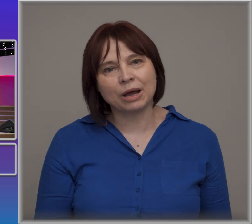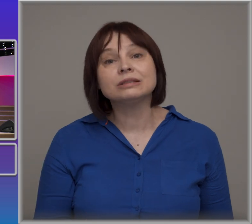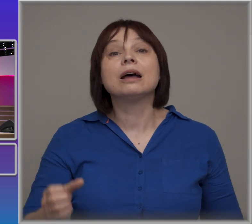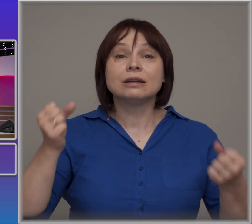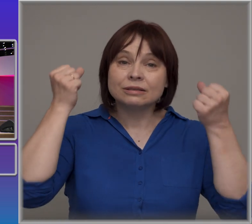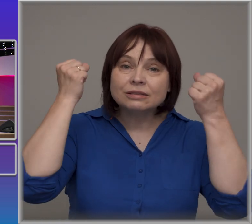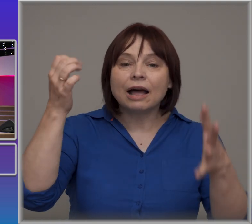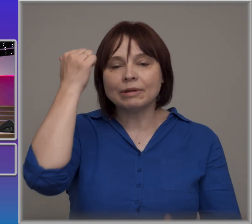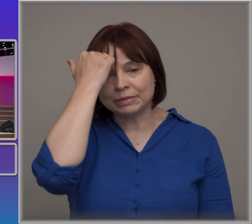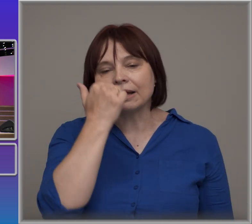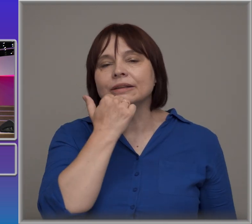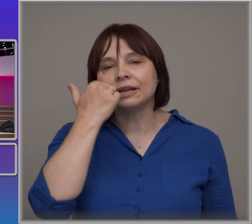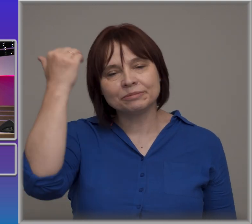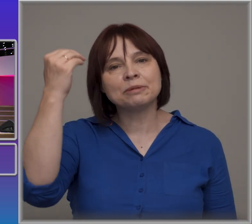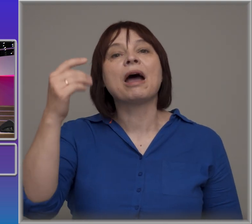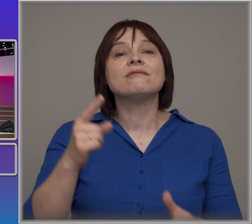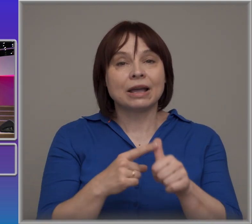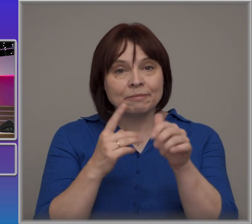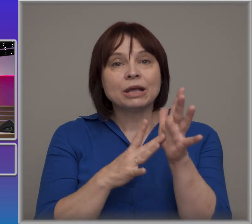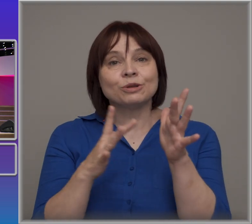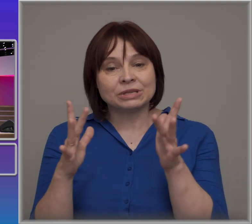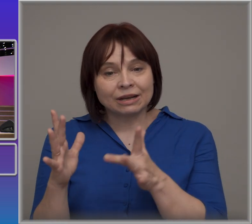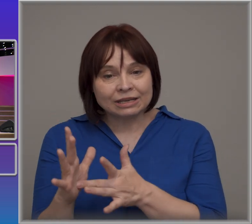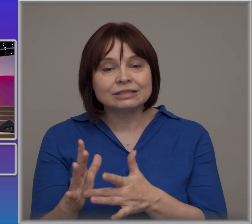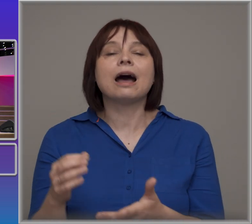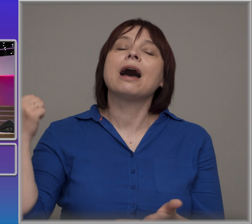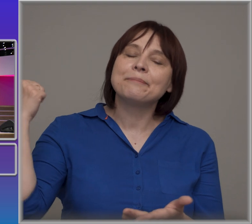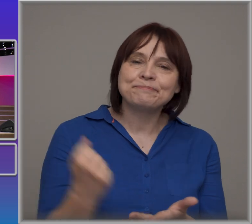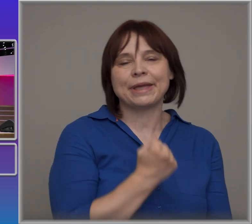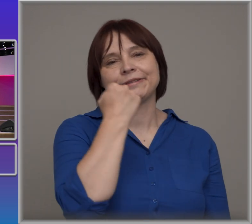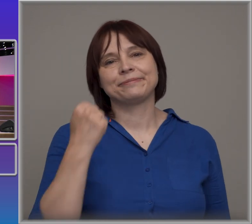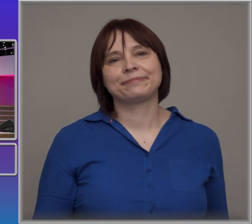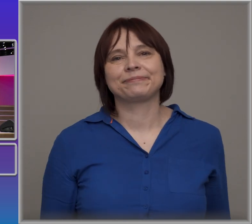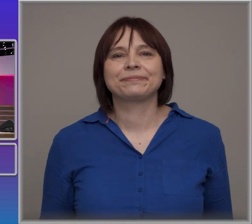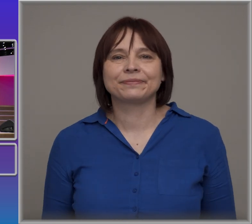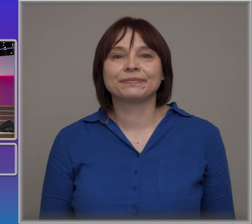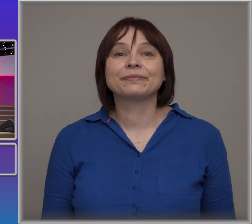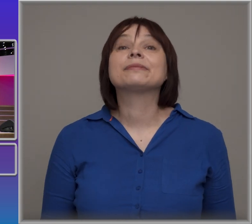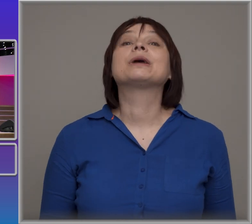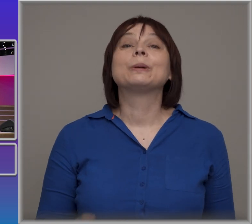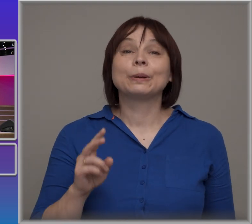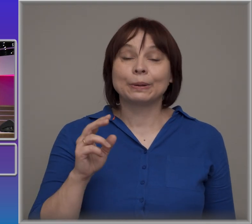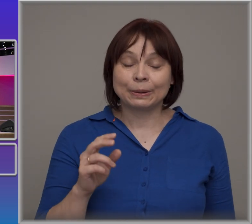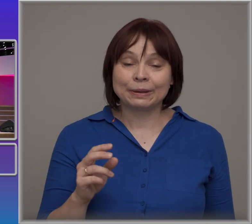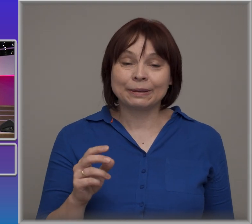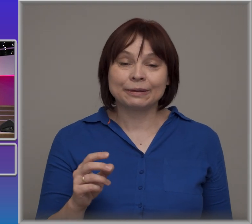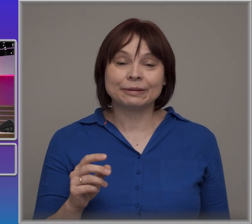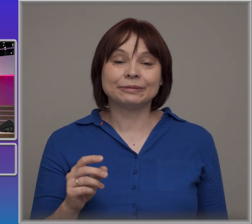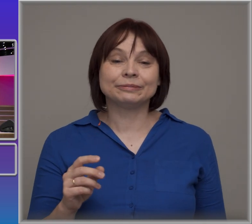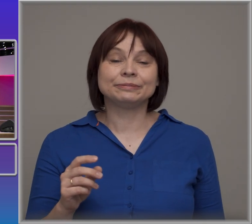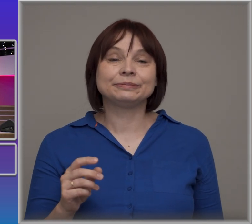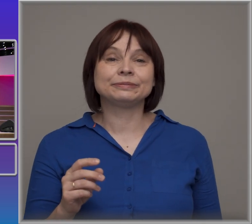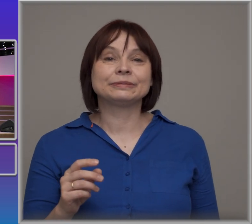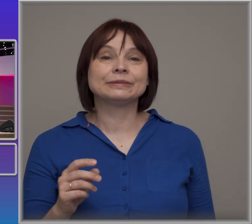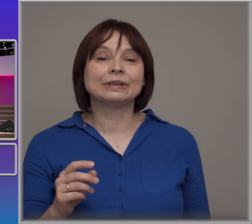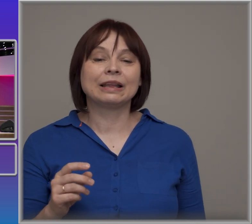просто собирать финансы, но мы хотим выражать благодарность Тебе, как всемогущему Богу, зная, что Ты Бог, который позаботится о